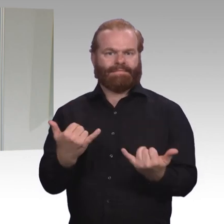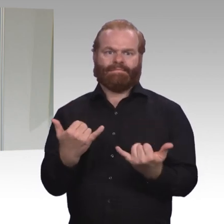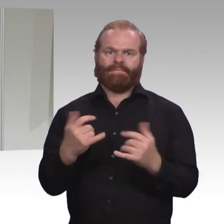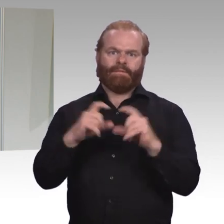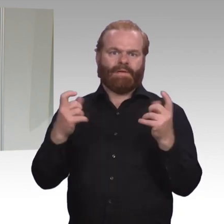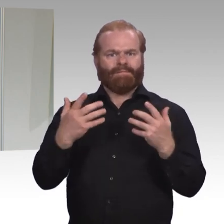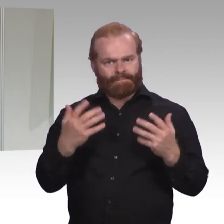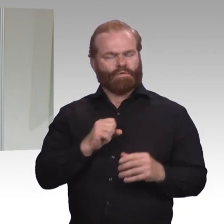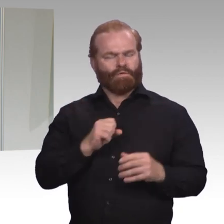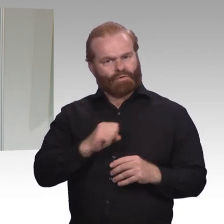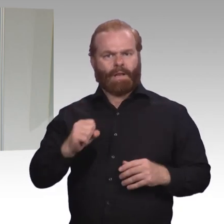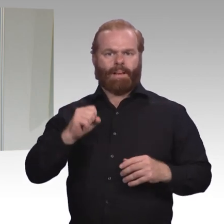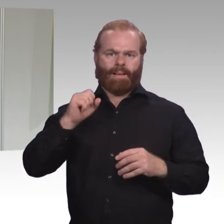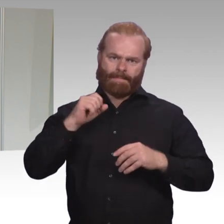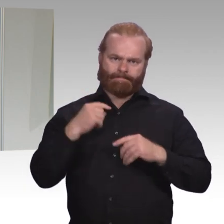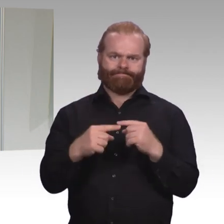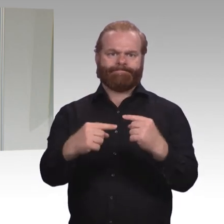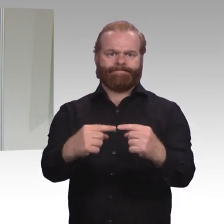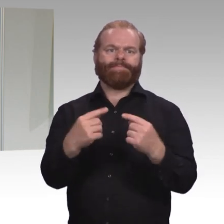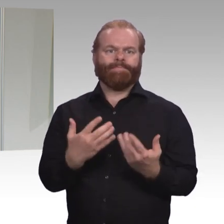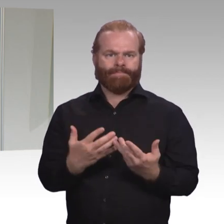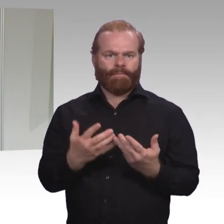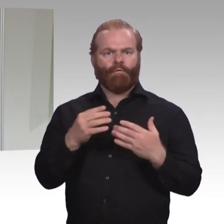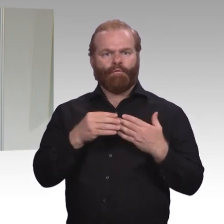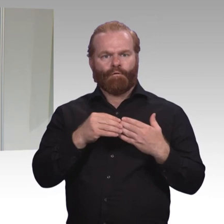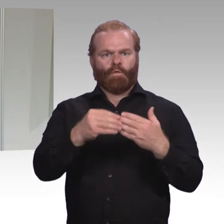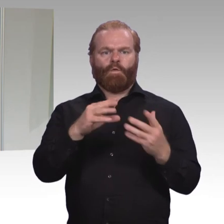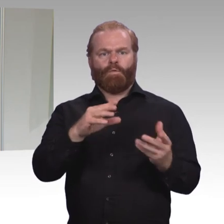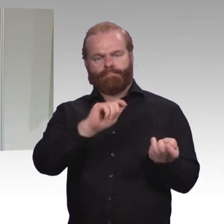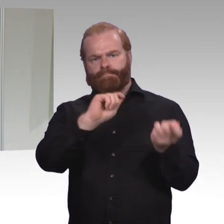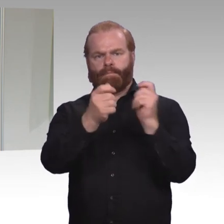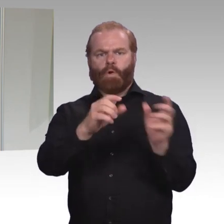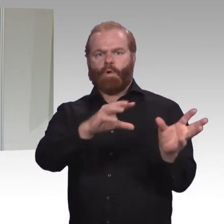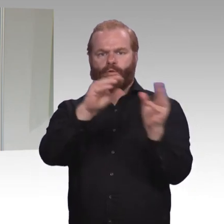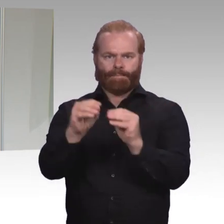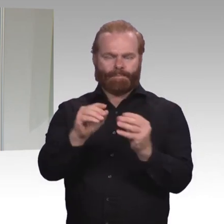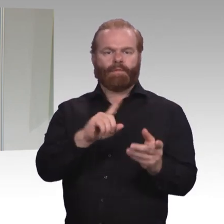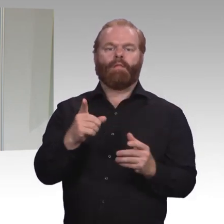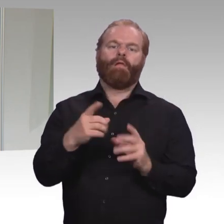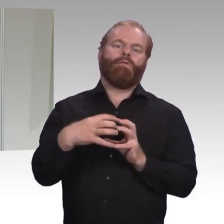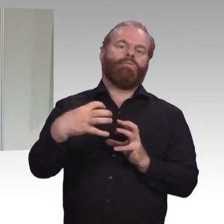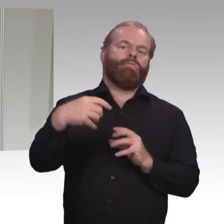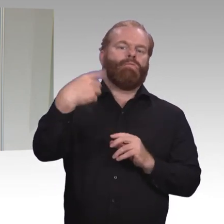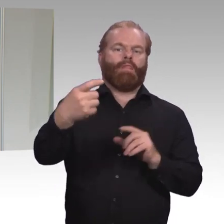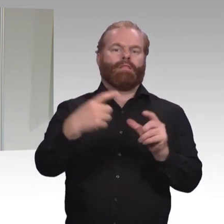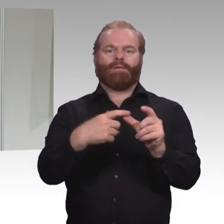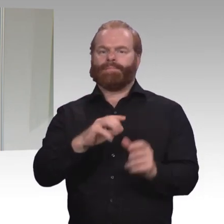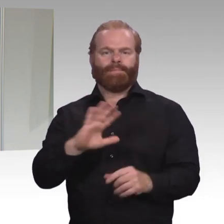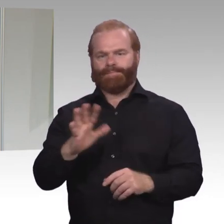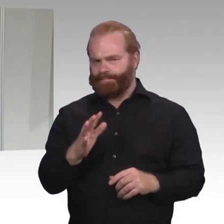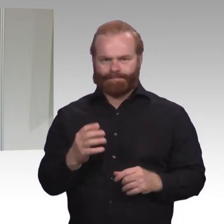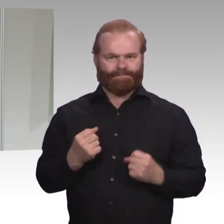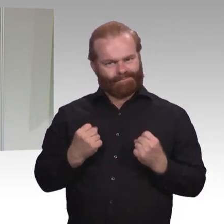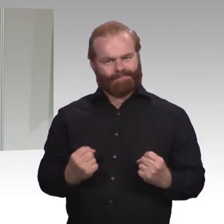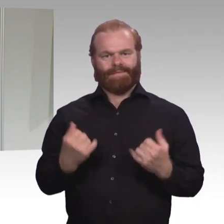ist ein starkes politisches Signal auch, dass unsere Bundesvorsitzende bereit ist, diese Verantwortung zu übernehmen, sozusagen